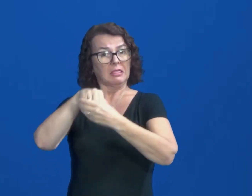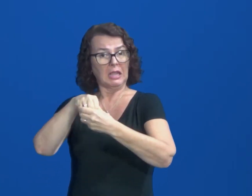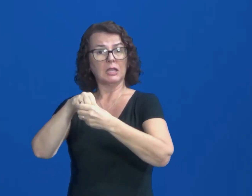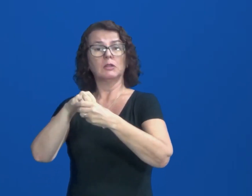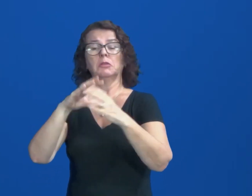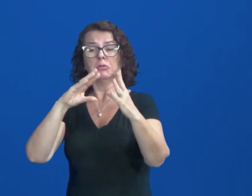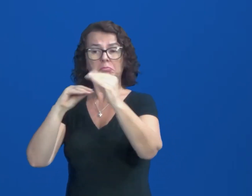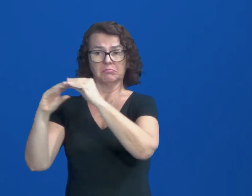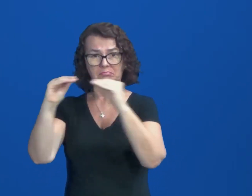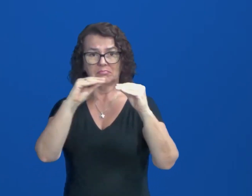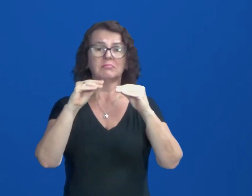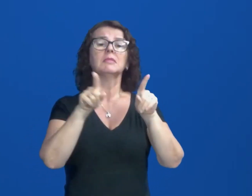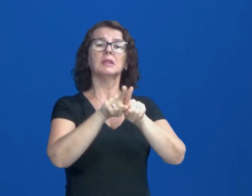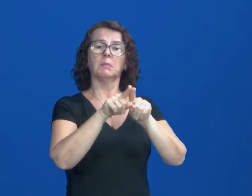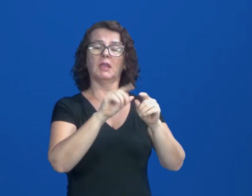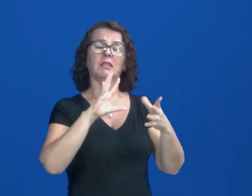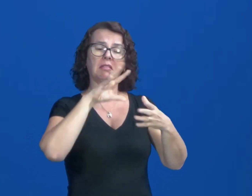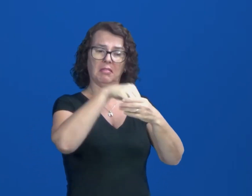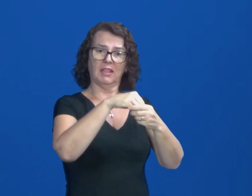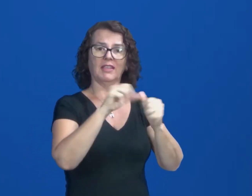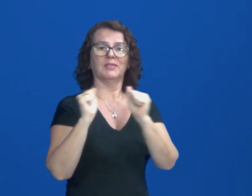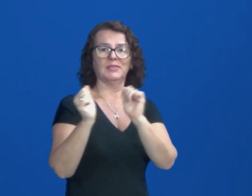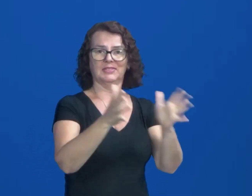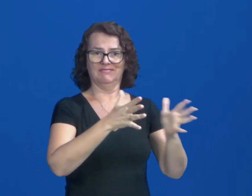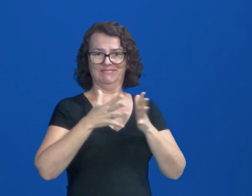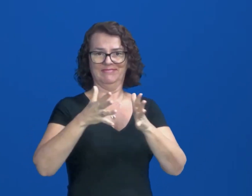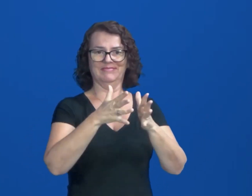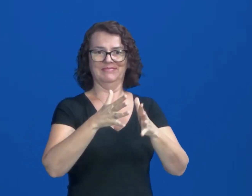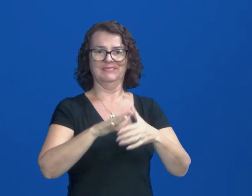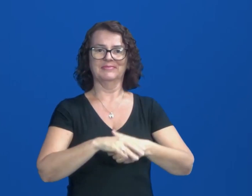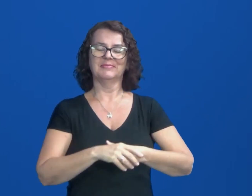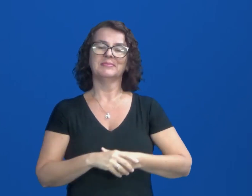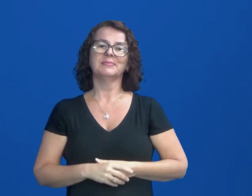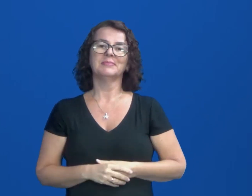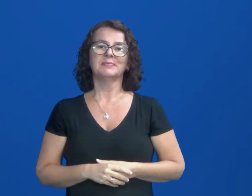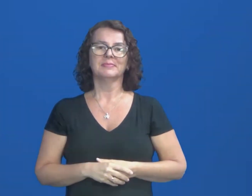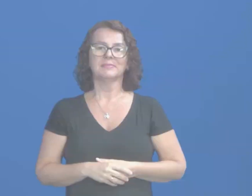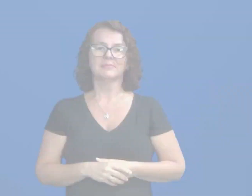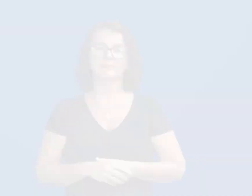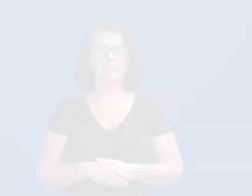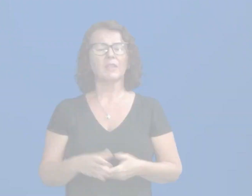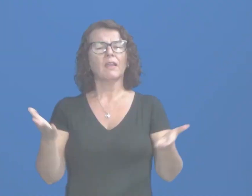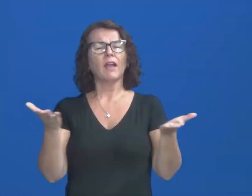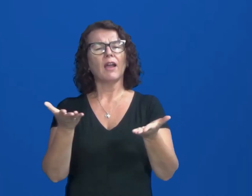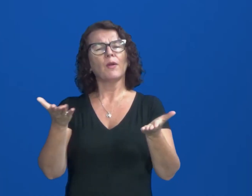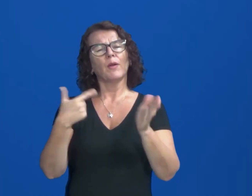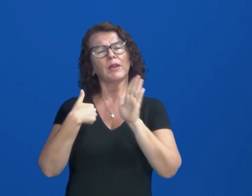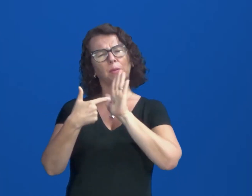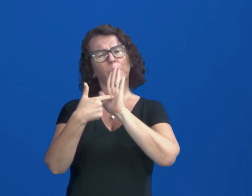disso acontecer. No discurso, na língua oral, assim como na língua de sinais.